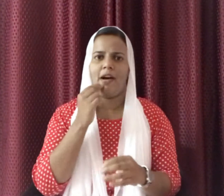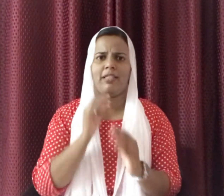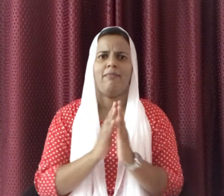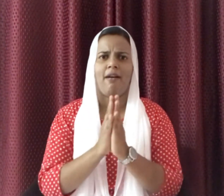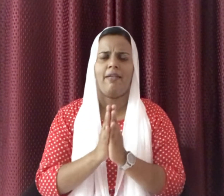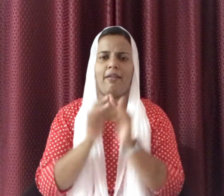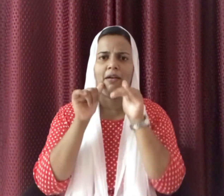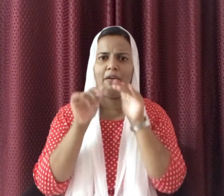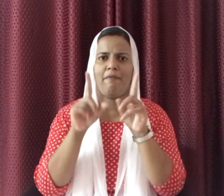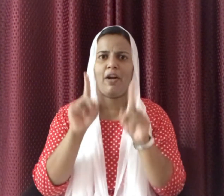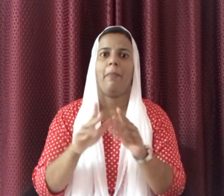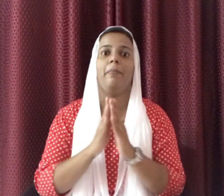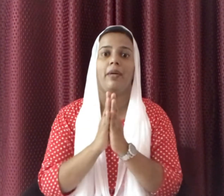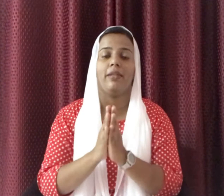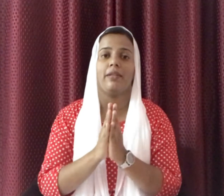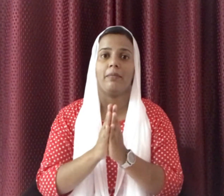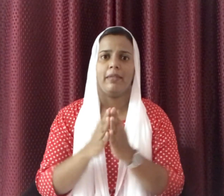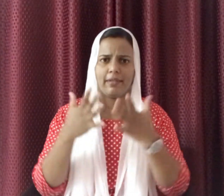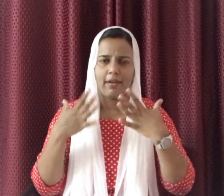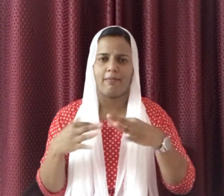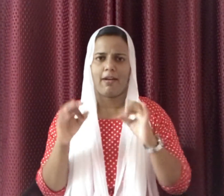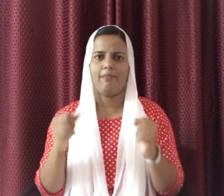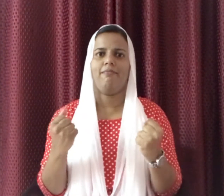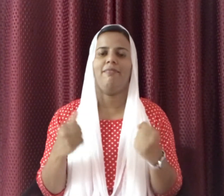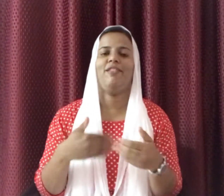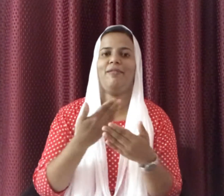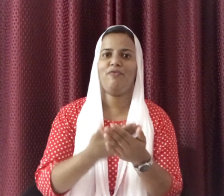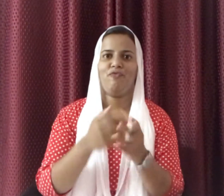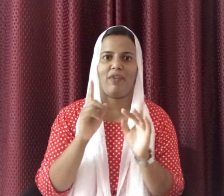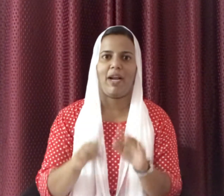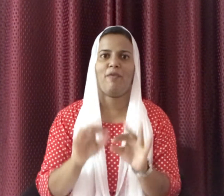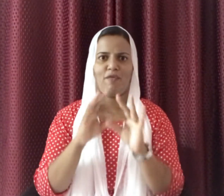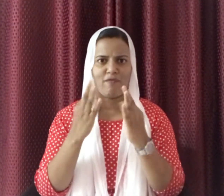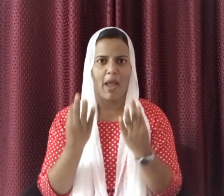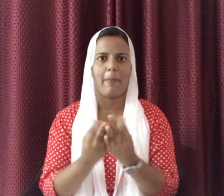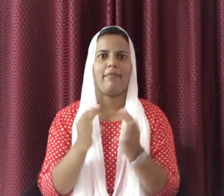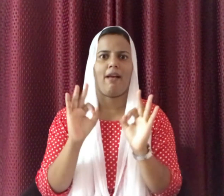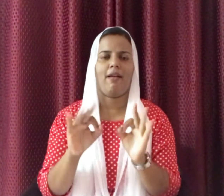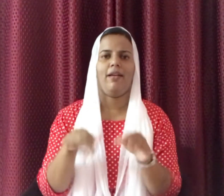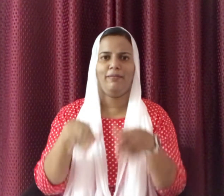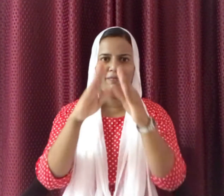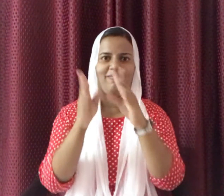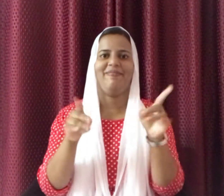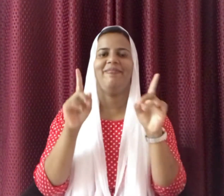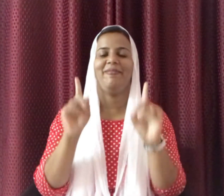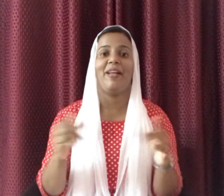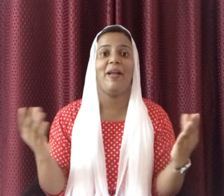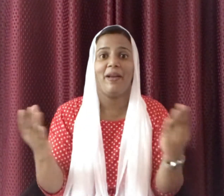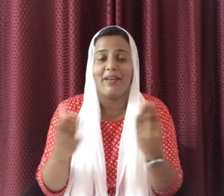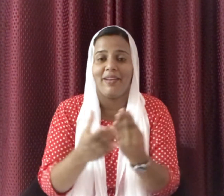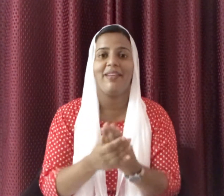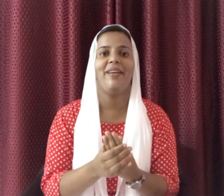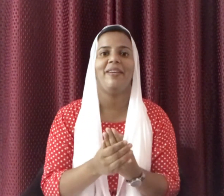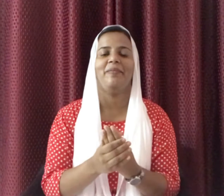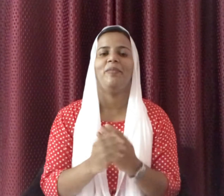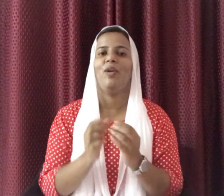എന്ന് മനസ്സുകൊണ്ട് നമ്മൾ ഉറപ്പിക്കണം. ശരീരം അതിനുവേണ്ടി ഒരുക്കണം. നമ്മുടെ കുടുംബത്തെ അതിനുവേണ്ടി ഒരുക്കണം. അങ്ങനെ ഒരുങ്ങി നിങ്ങളെല്ലാവരും ആ ഉപവാസ